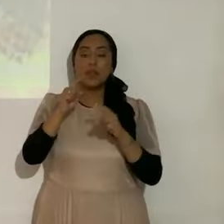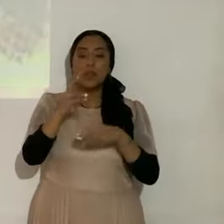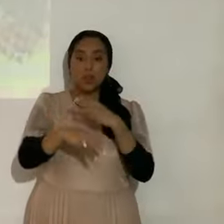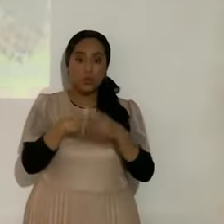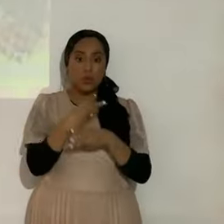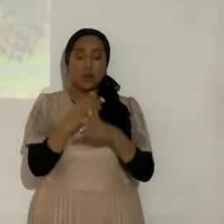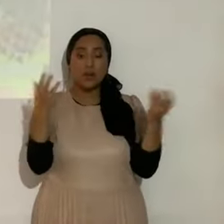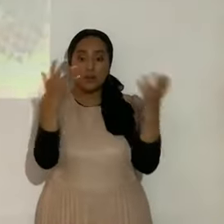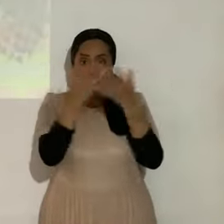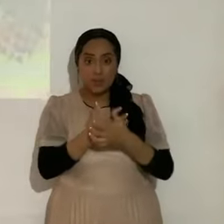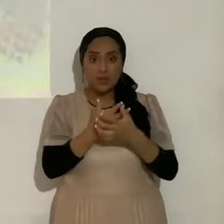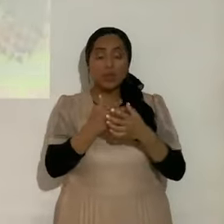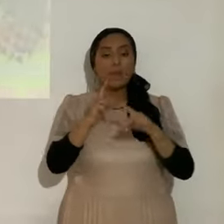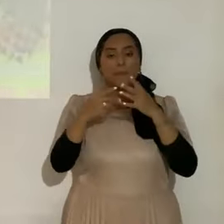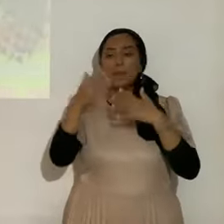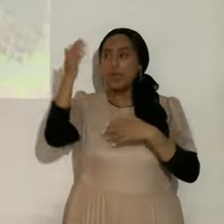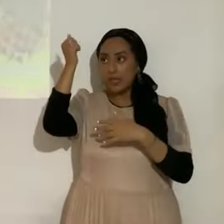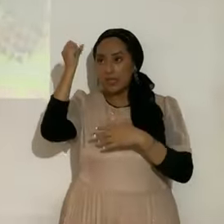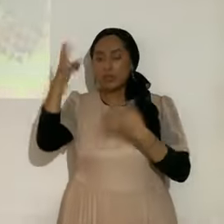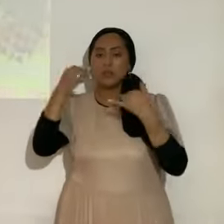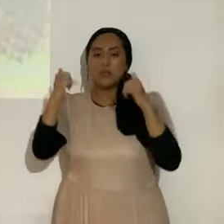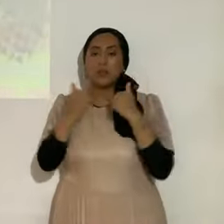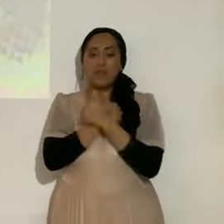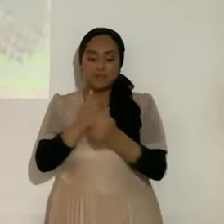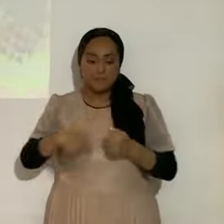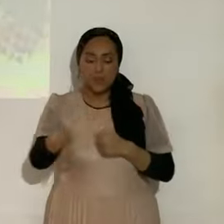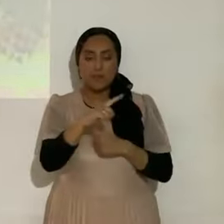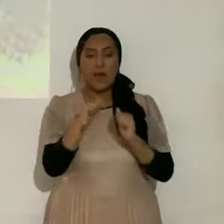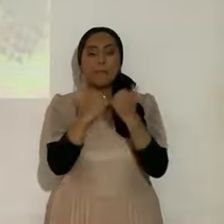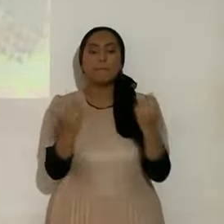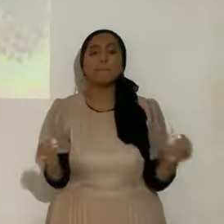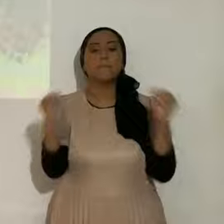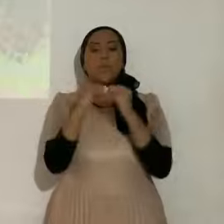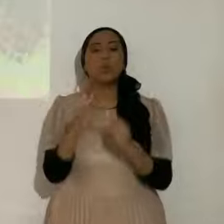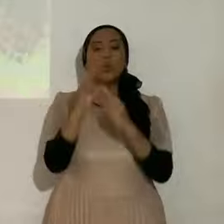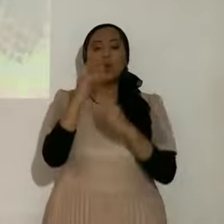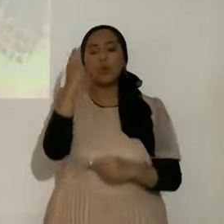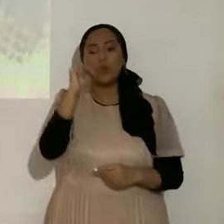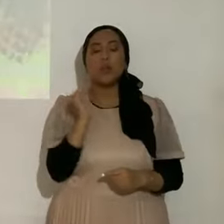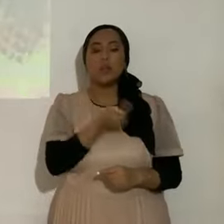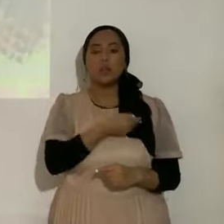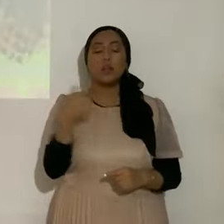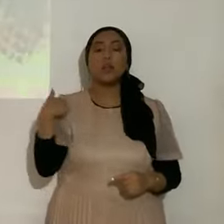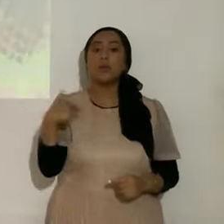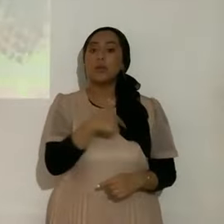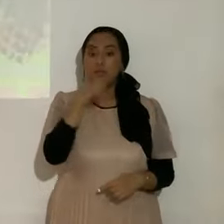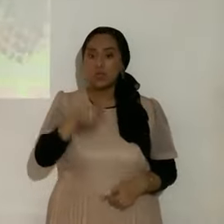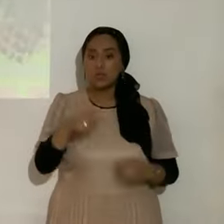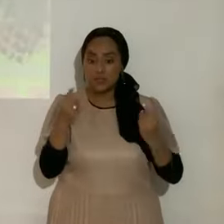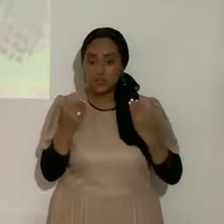de que están tinieblas, Yahshua tiene amor por ellos. ¿Cuánto más por nosotros? Y nosotros tenemos